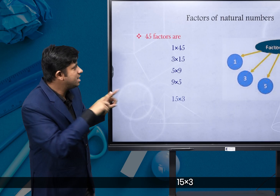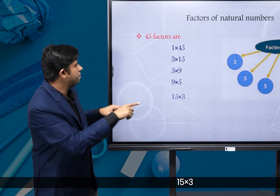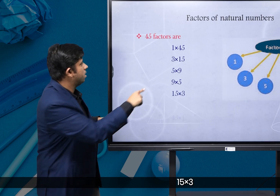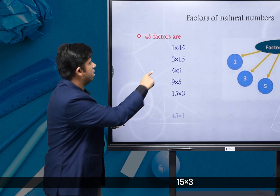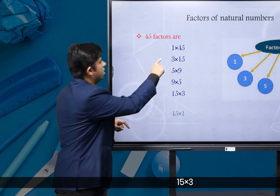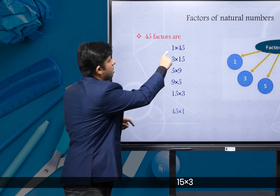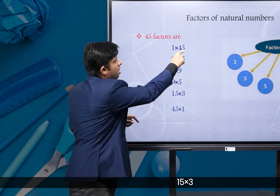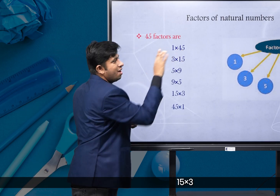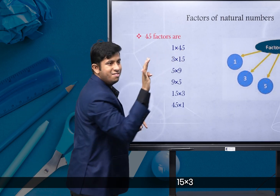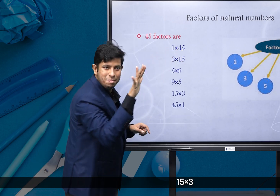15x3,